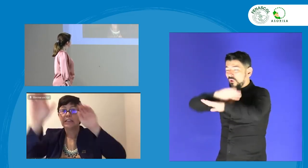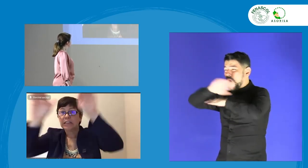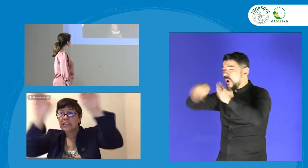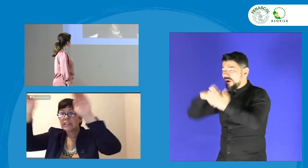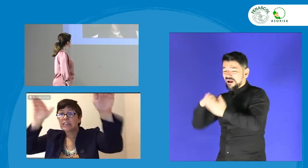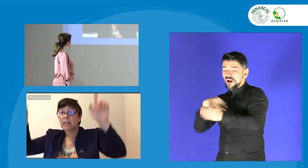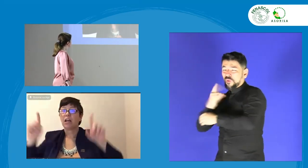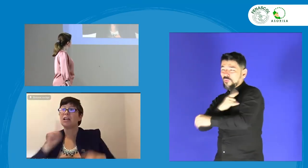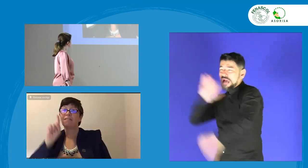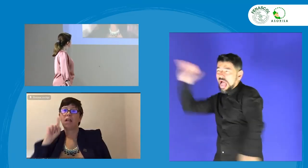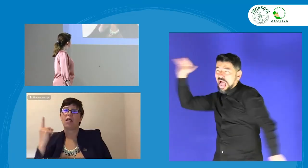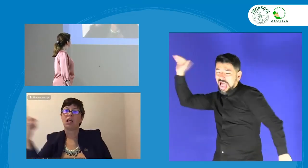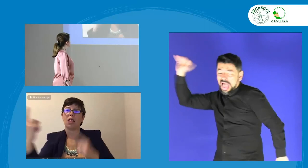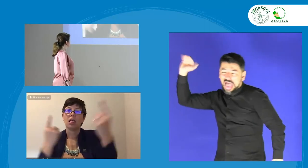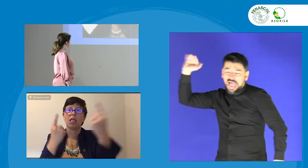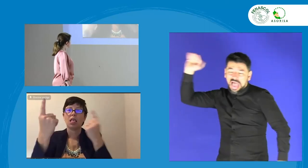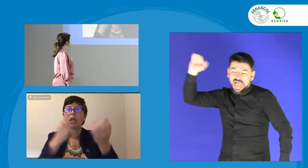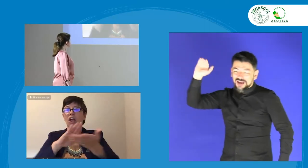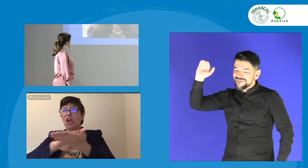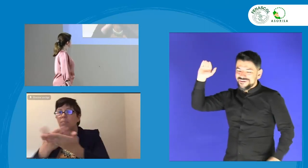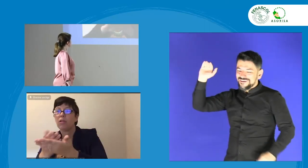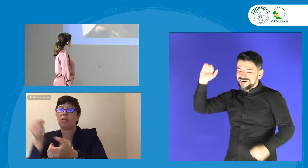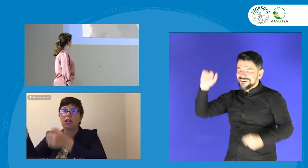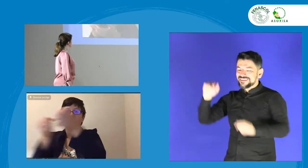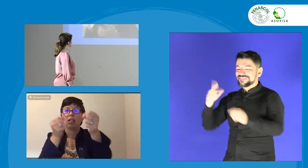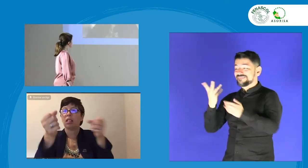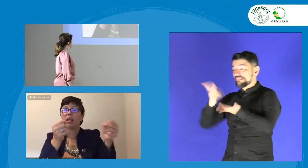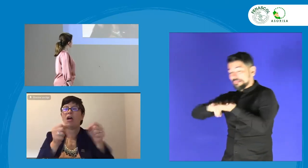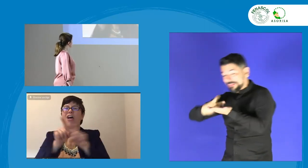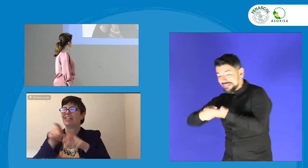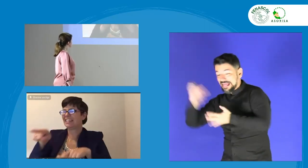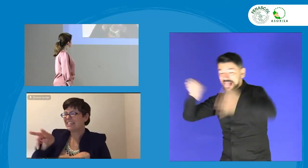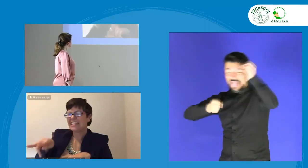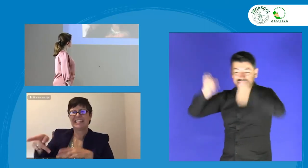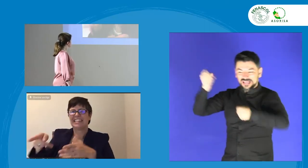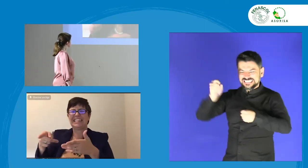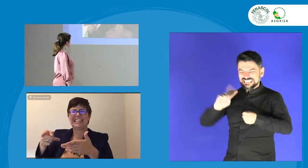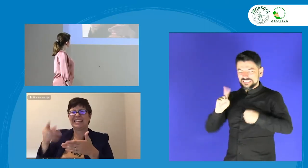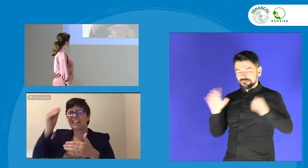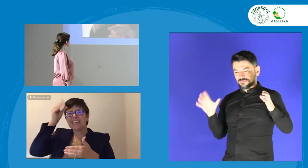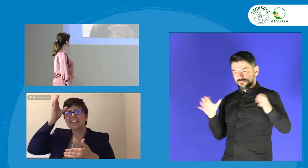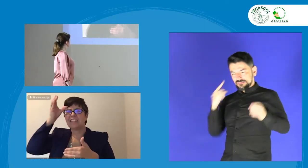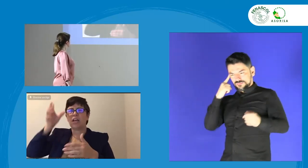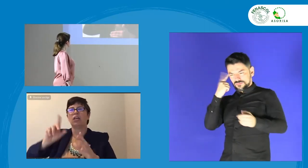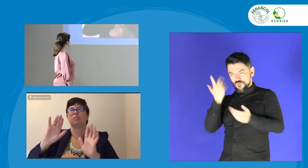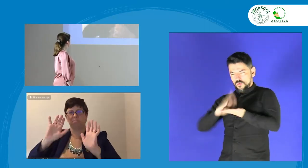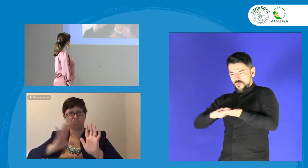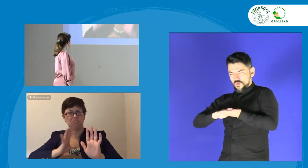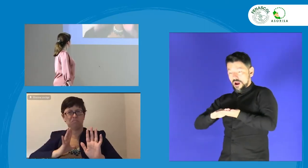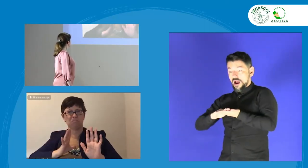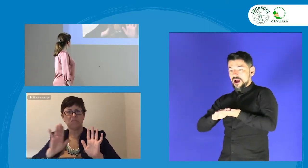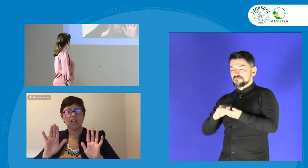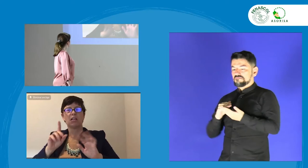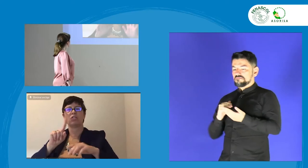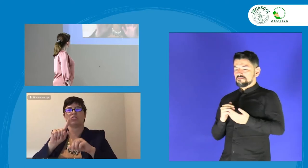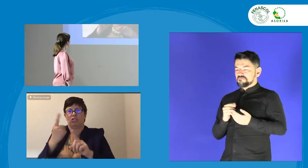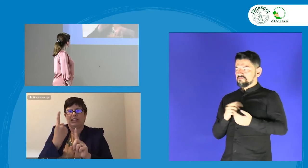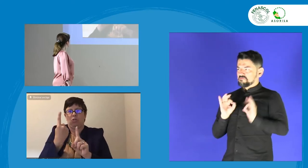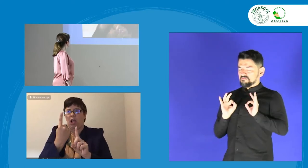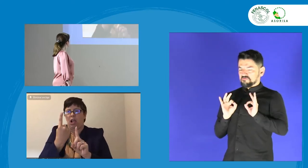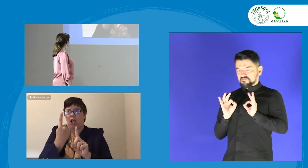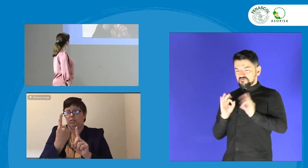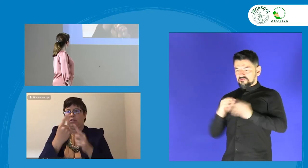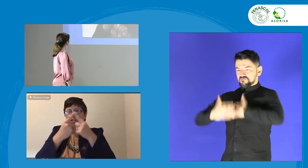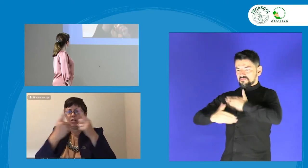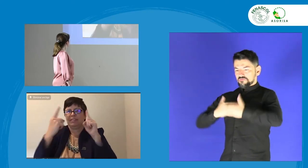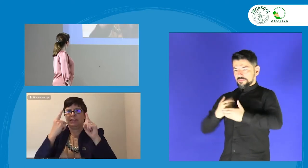Obviamente va a ser muy difícil buscar a todos los actores en la academia, pero es importante que se logre hacer de a